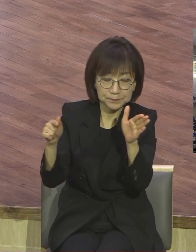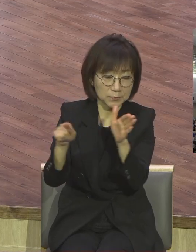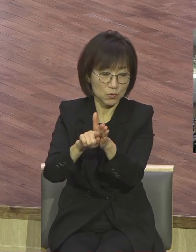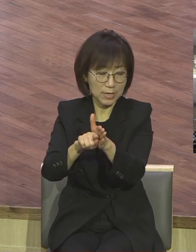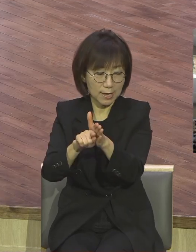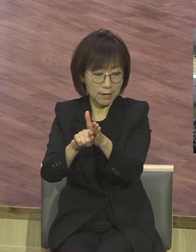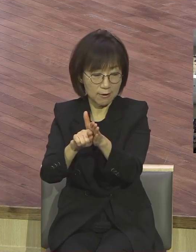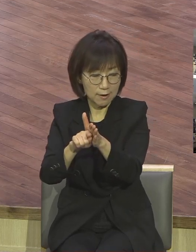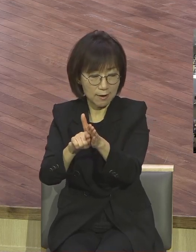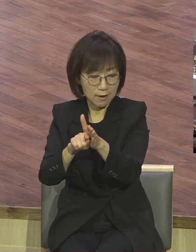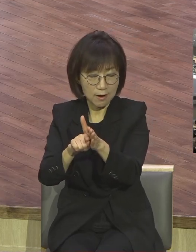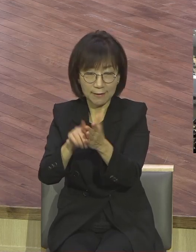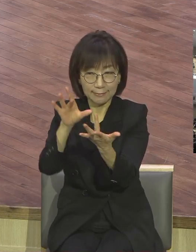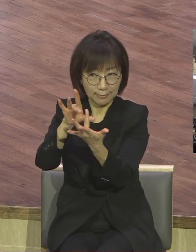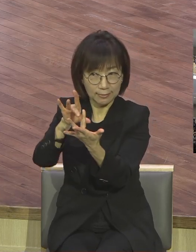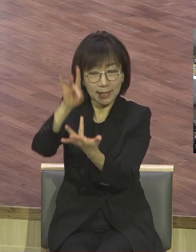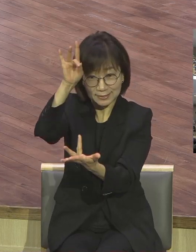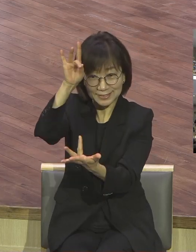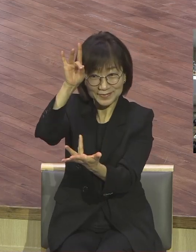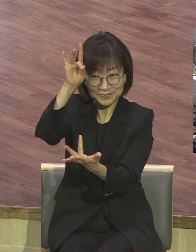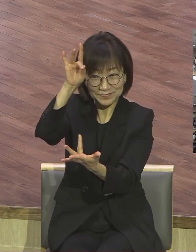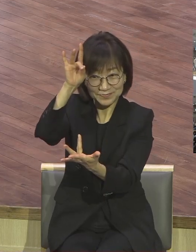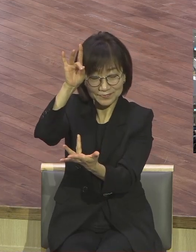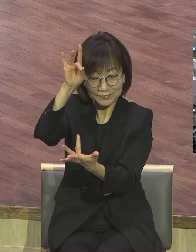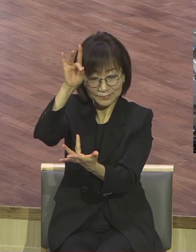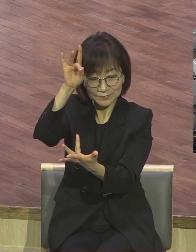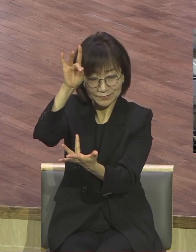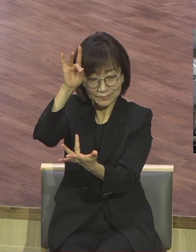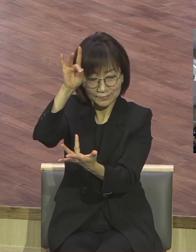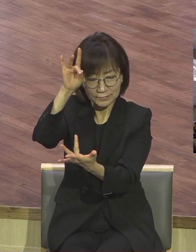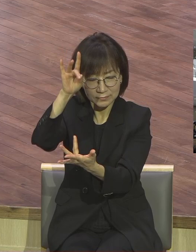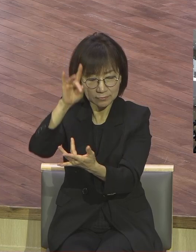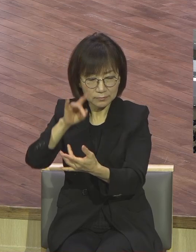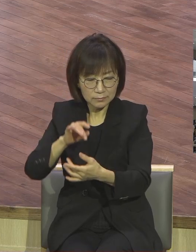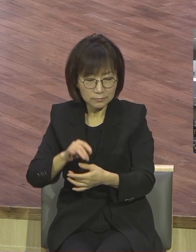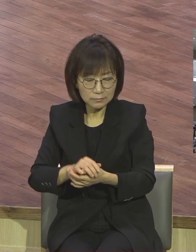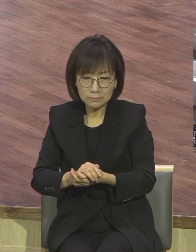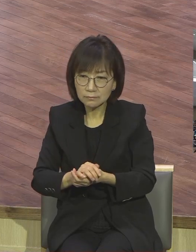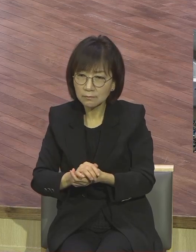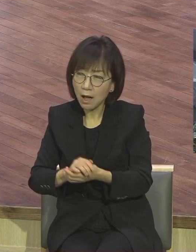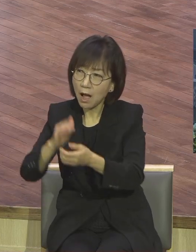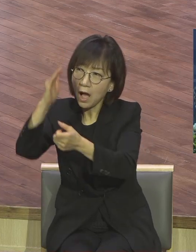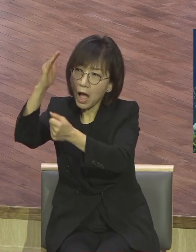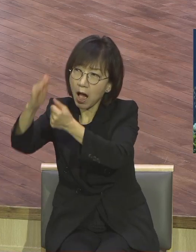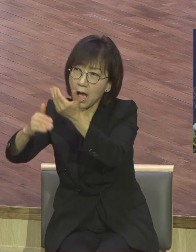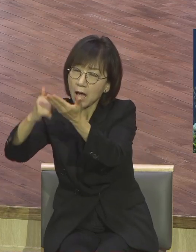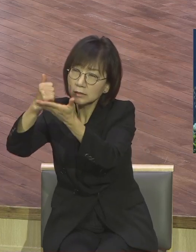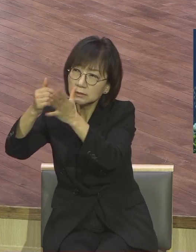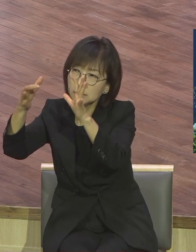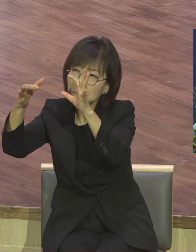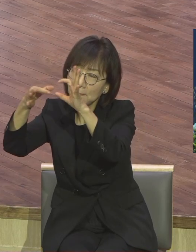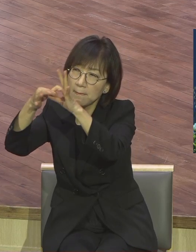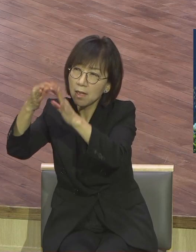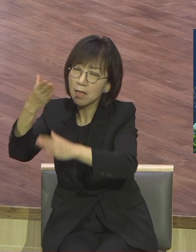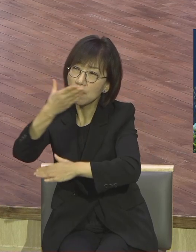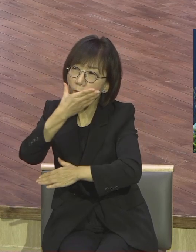하나님의 복음을 위하여 택정함을 입었으니 하나님의 복음.